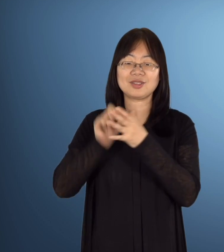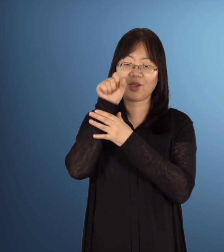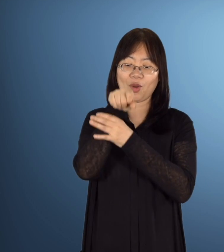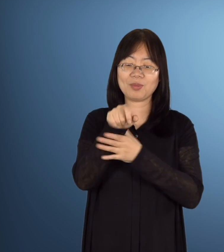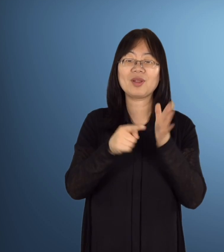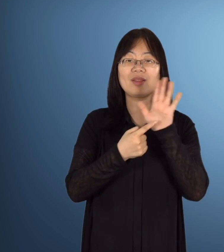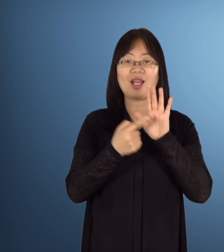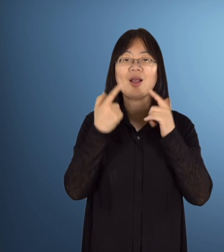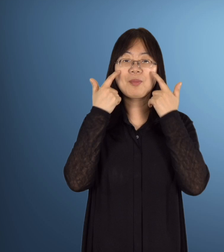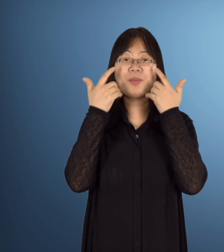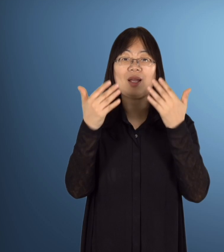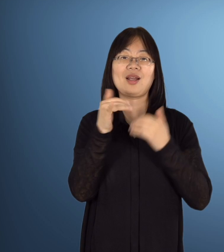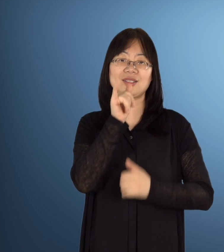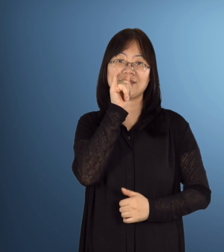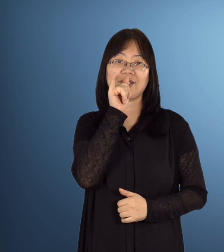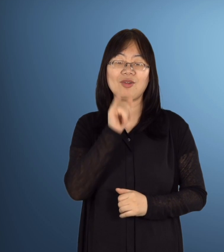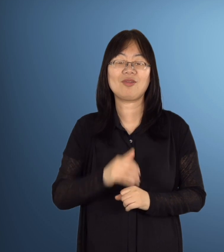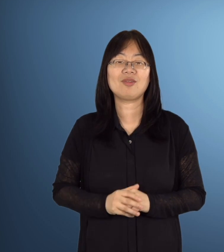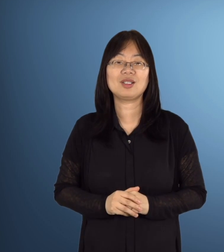나오게 돼 있는 거예요.